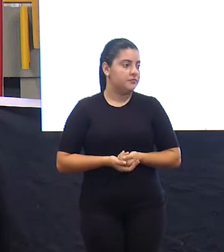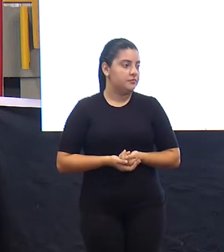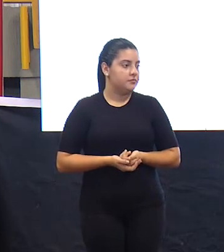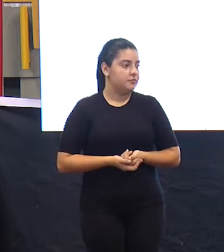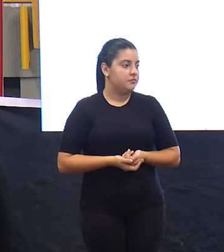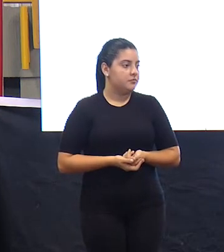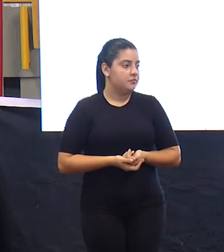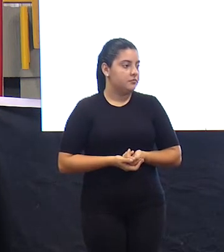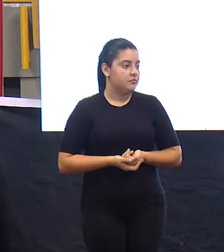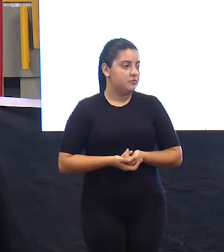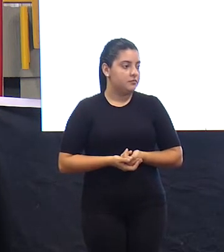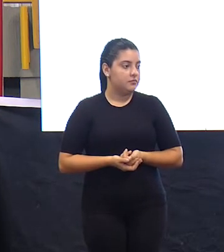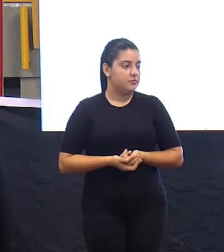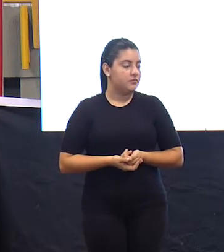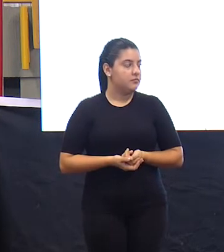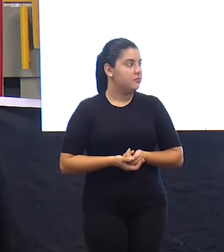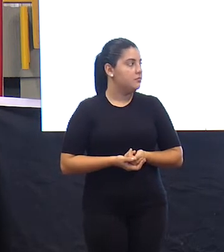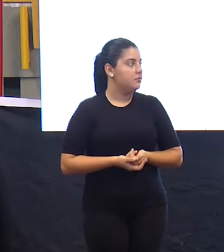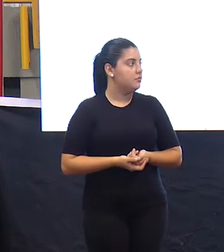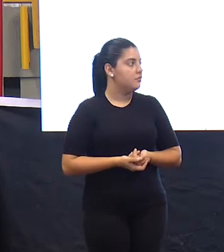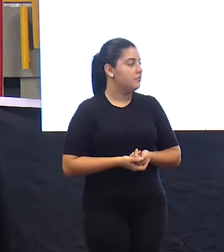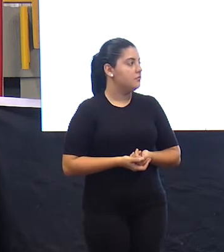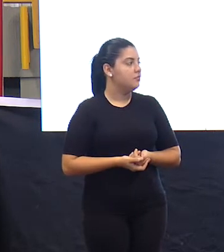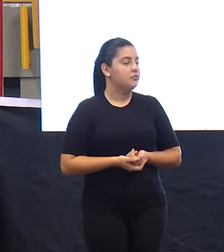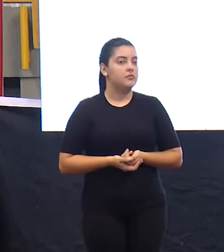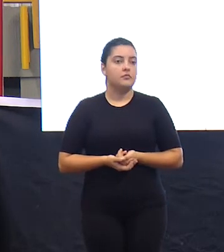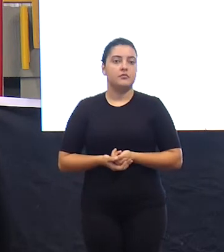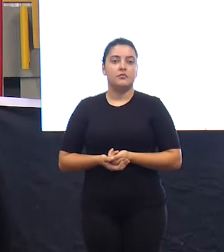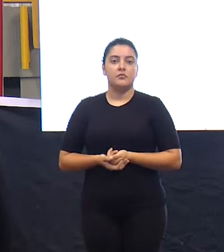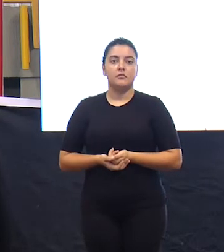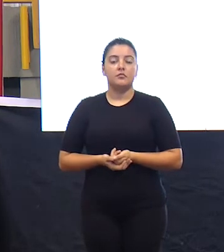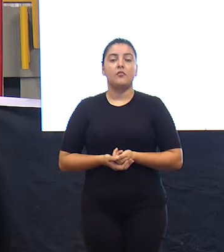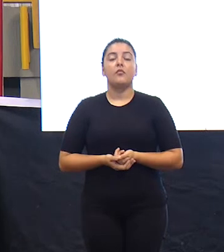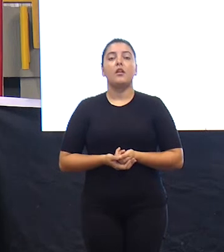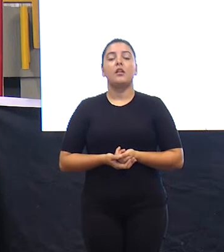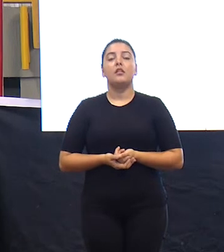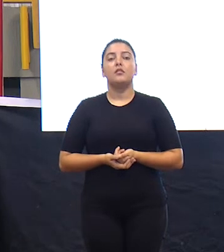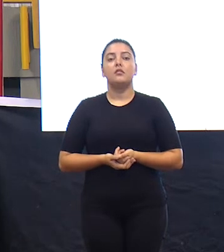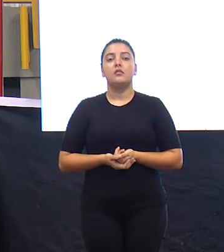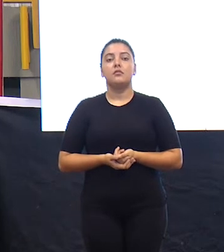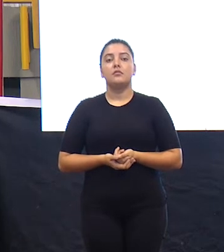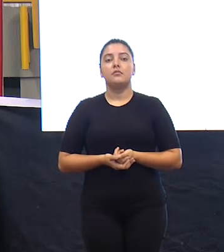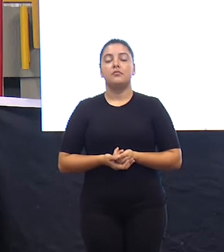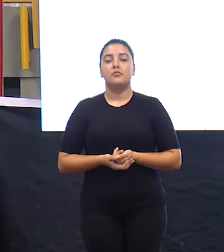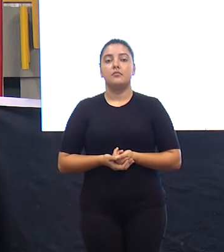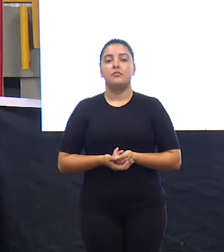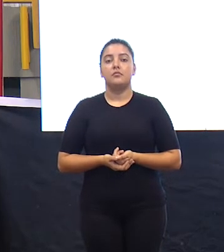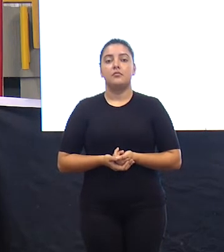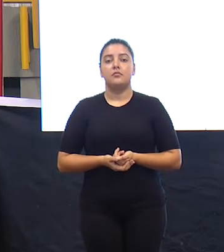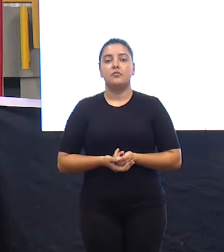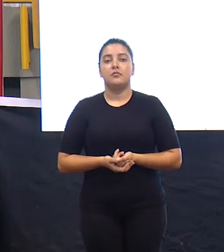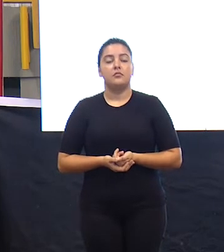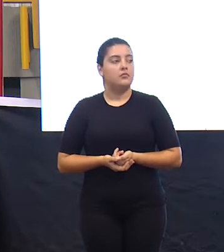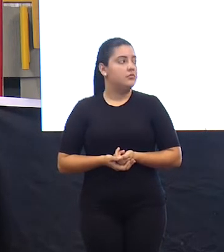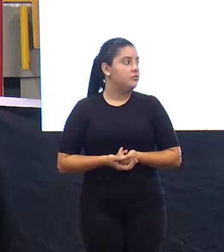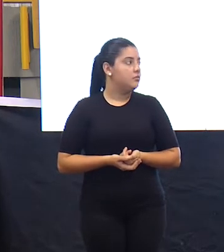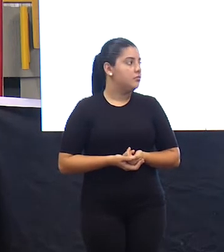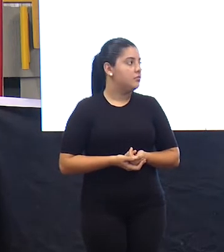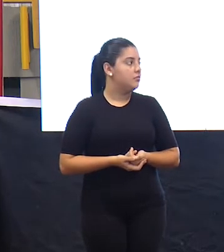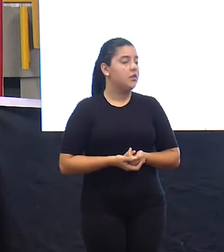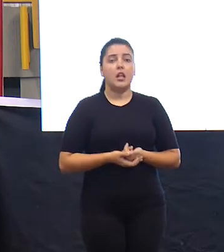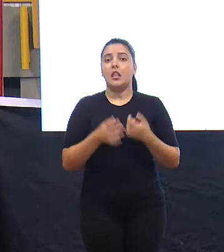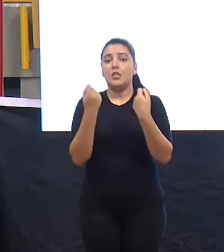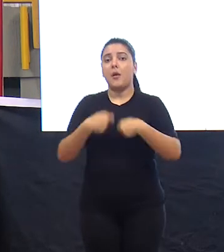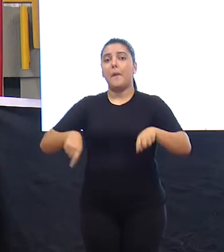Quando eu chego e digo assim, ó, se eu chegar e disser quanto é, assim, você não precisa nem usar papel